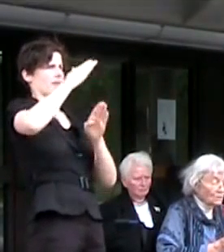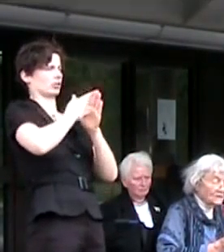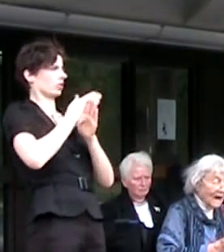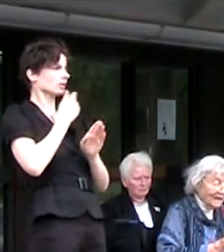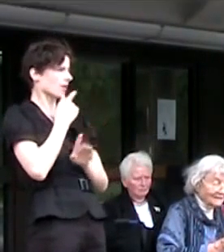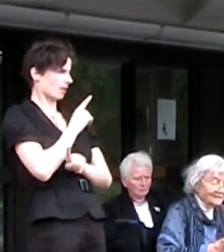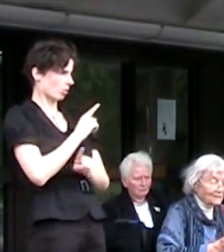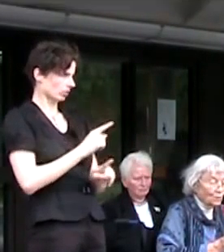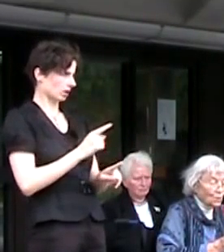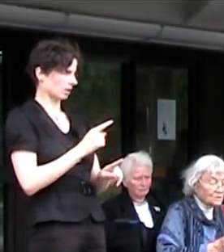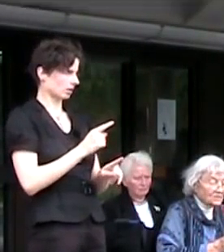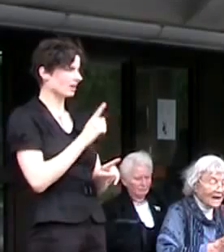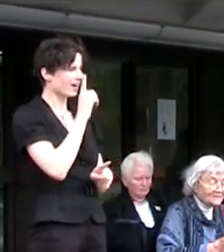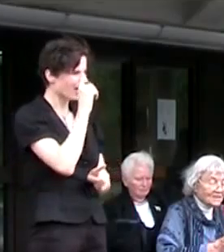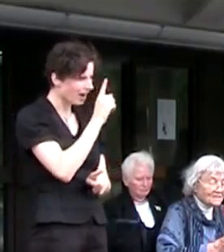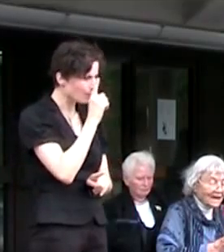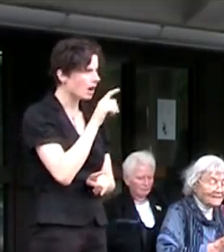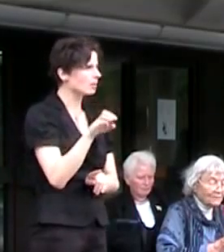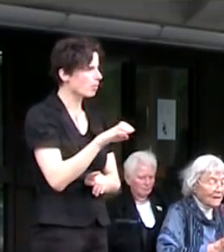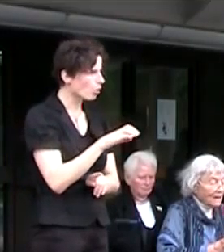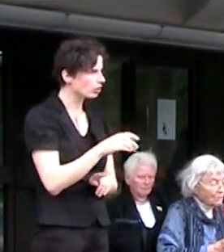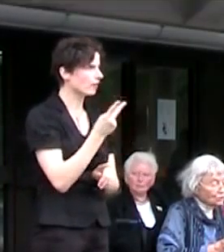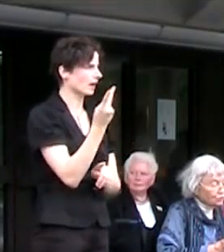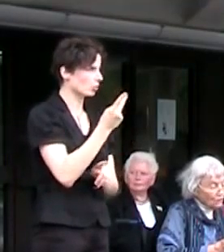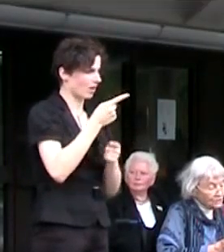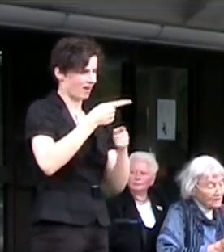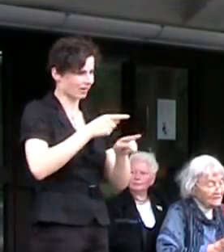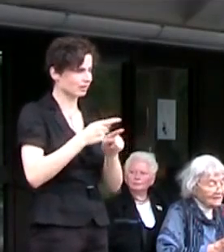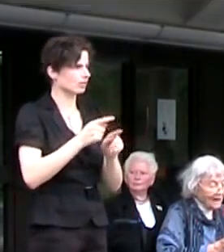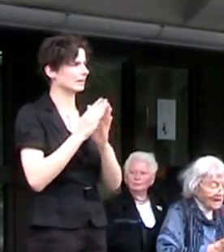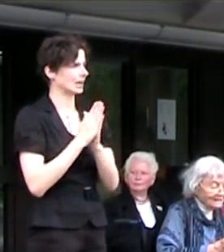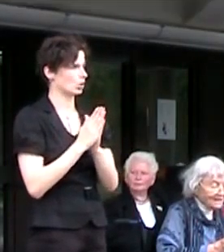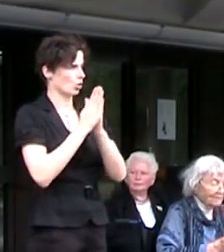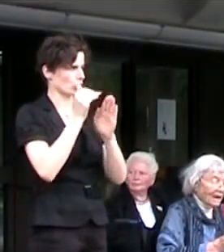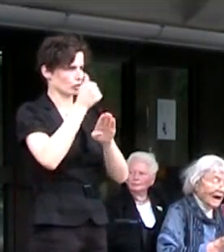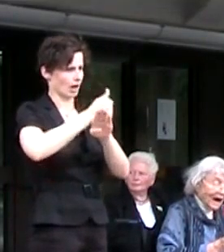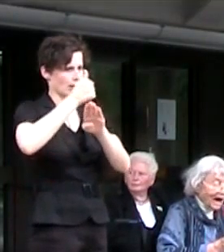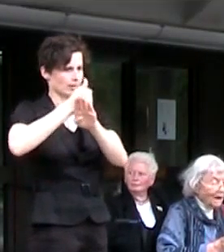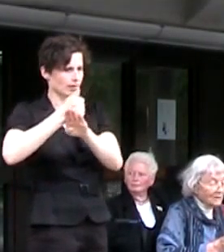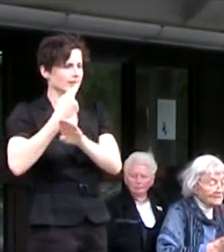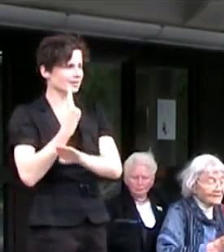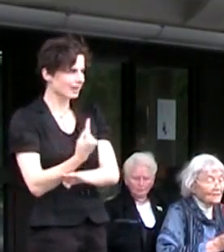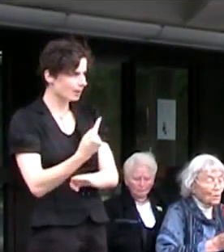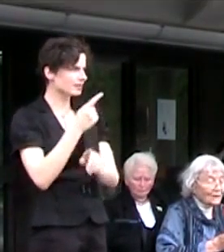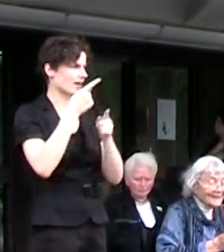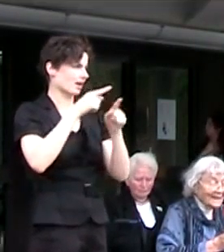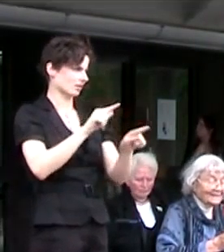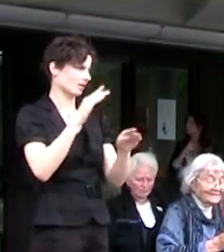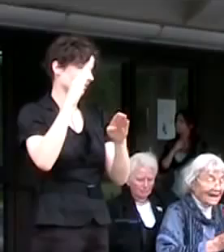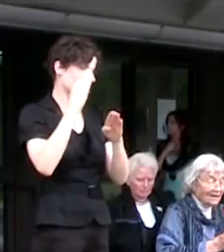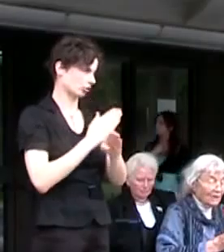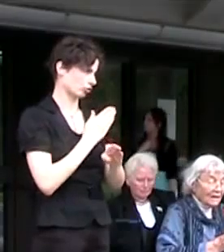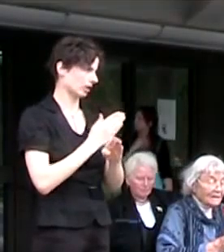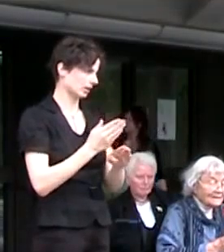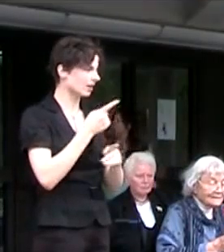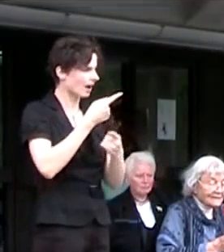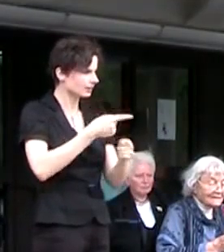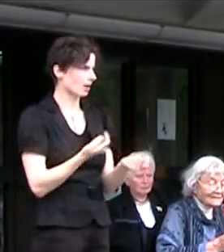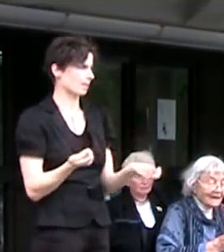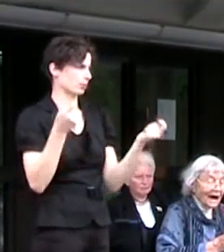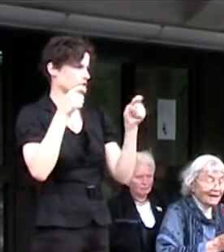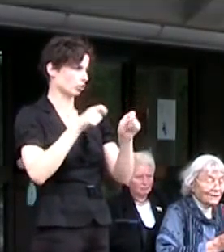Bodenschwink und die anderen theologischen Anstaltsleiter beschlossen in Treiser aber das genaue Gegenteil